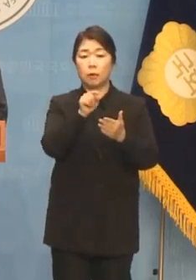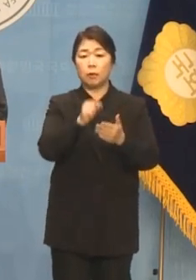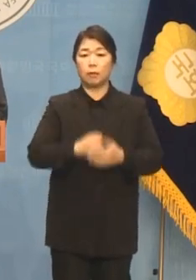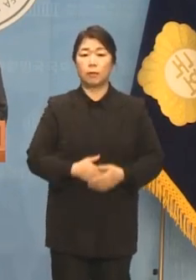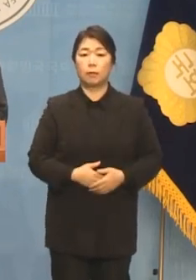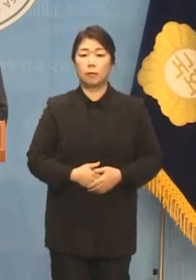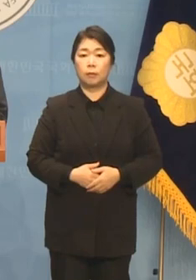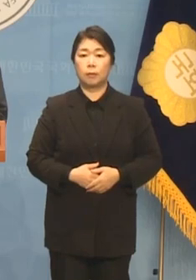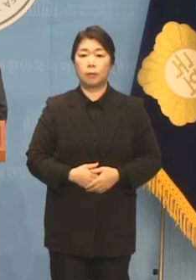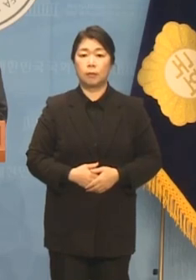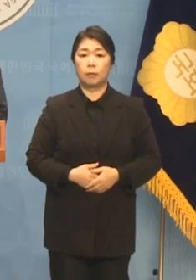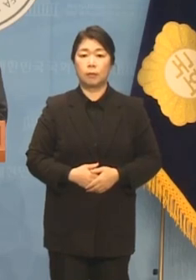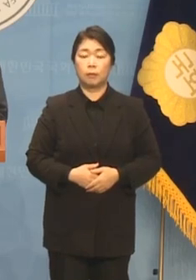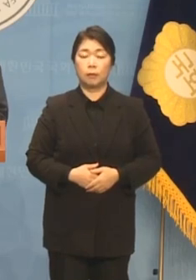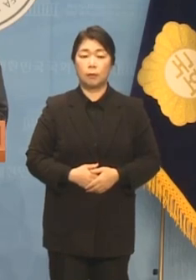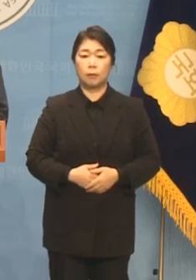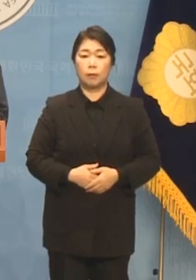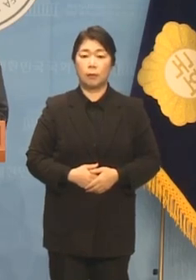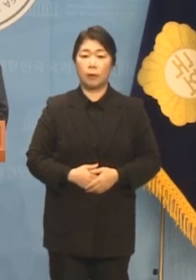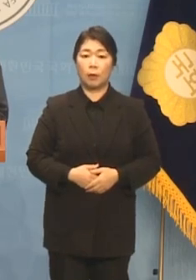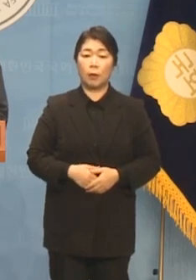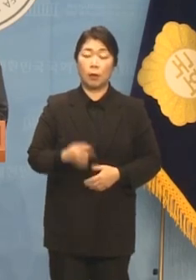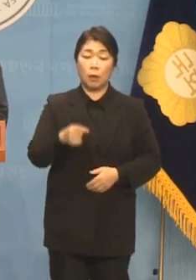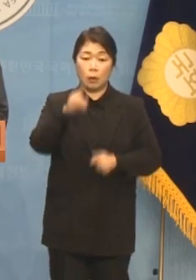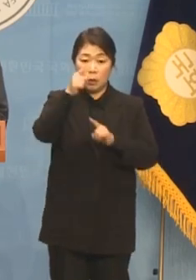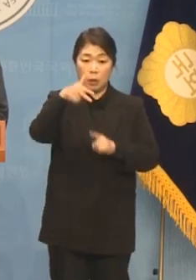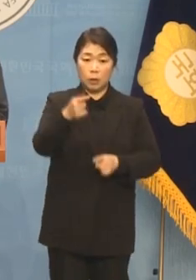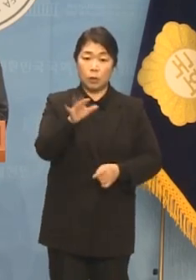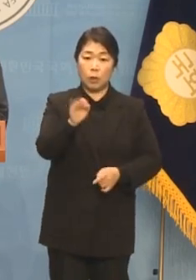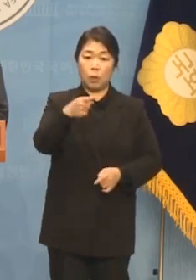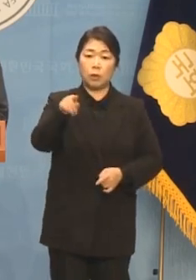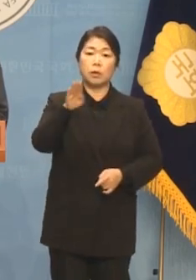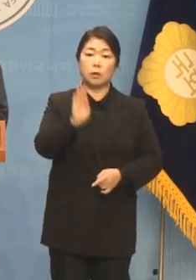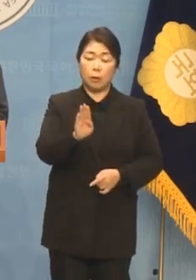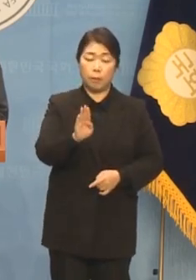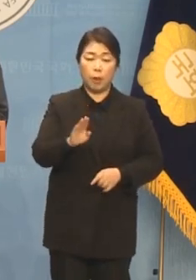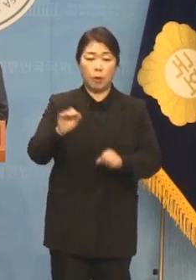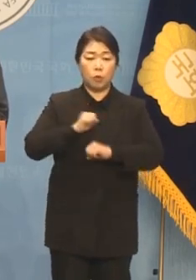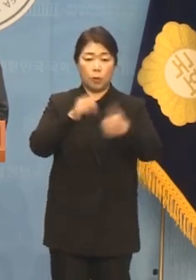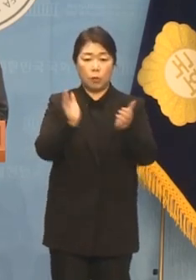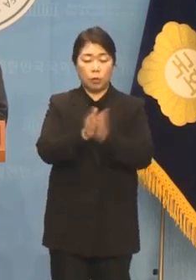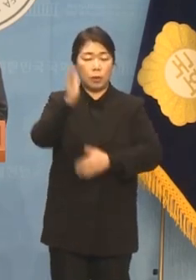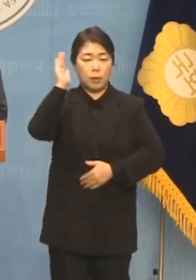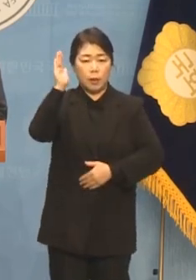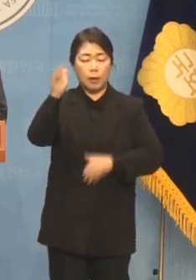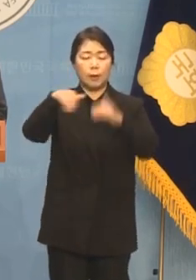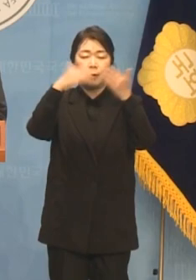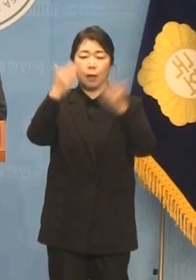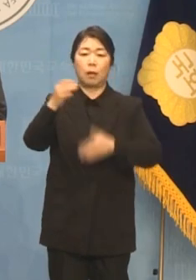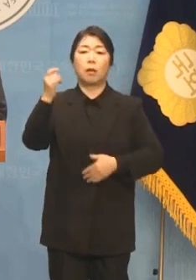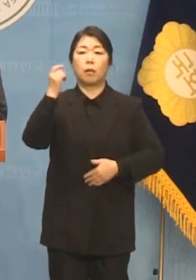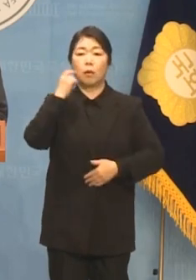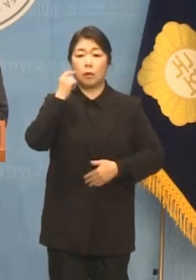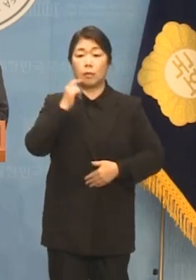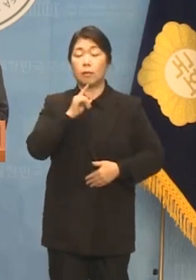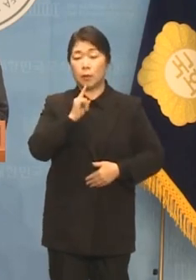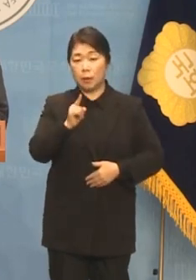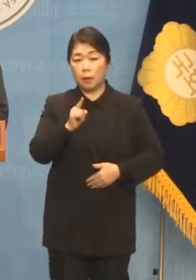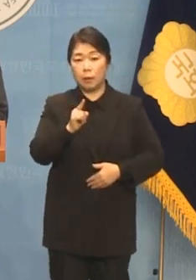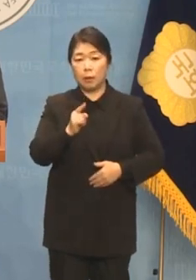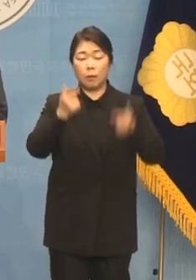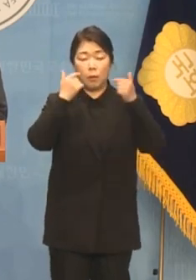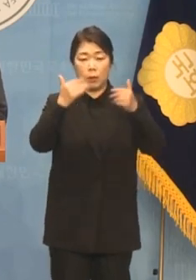추가로 밝혀졌습니다 그간 이종석 국방부의 수한 주장들이 모두 거짓말이었다는 것이